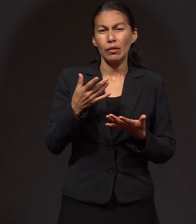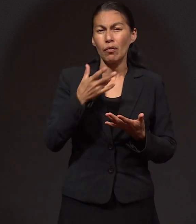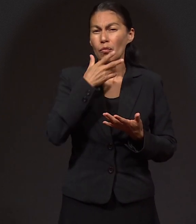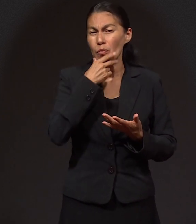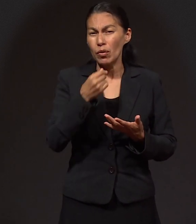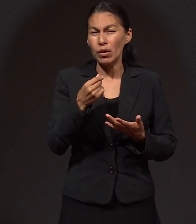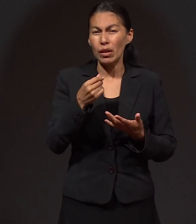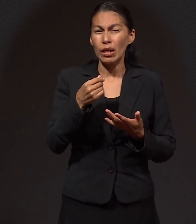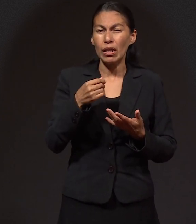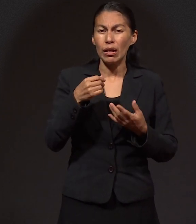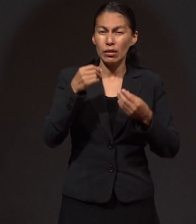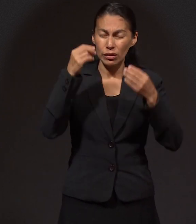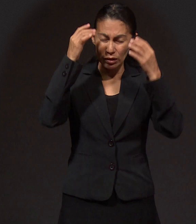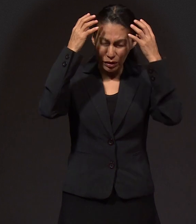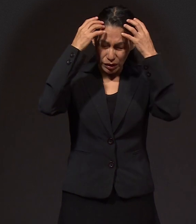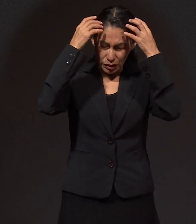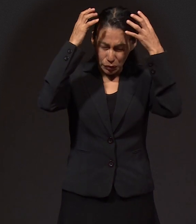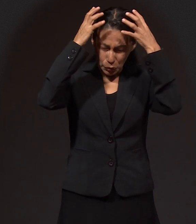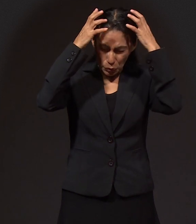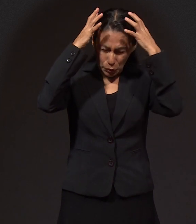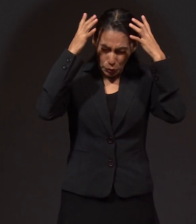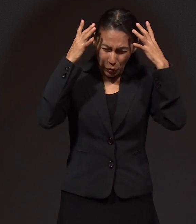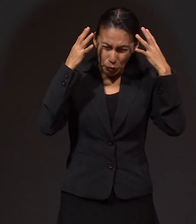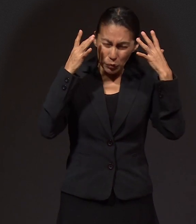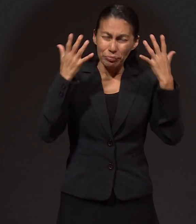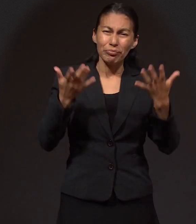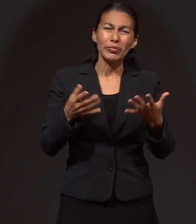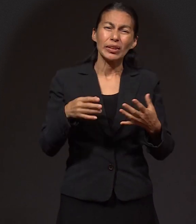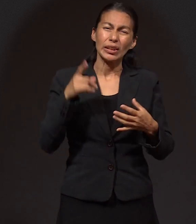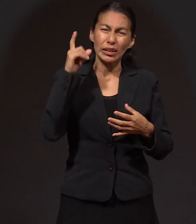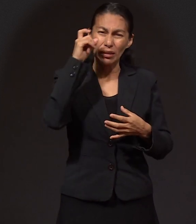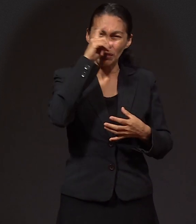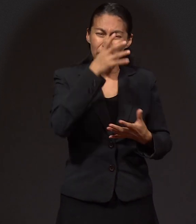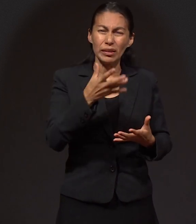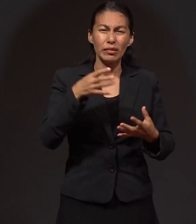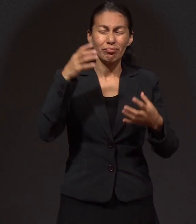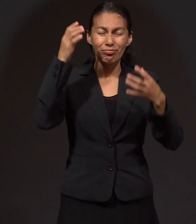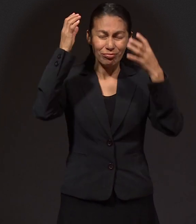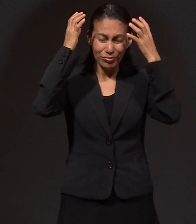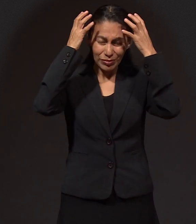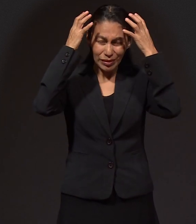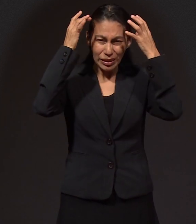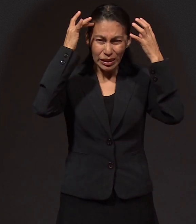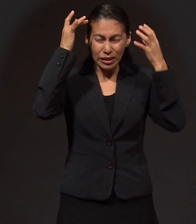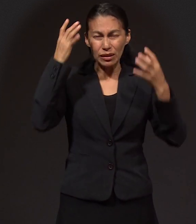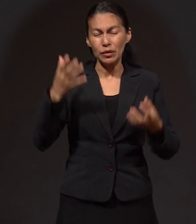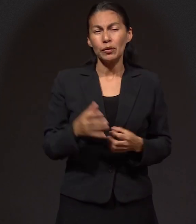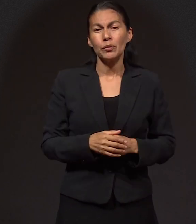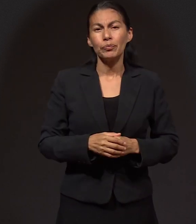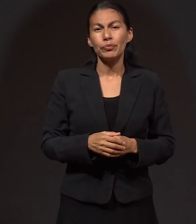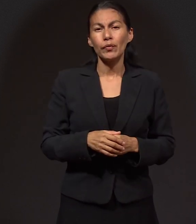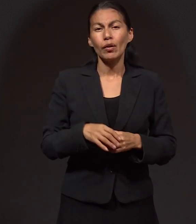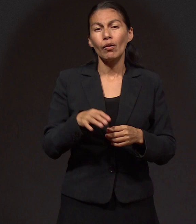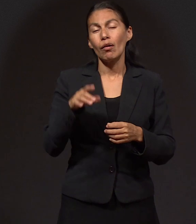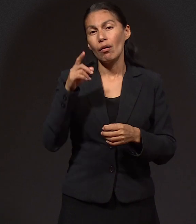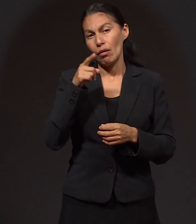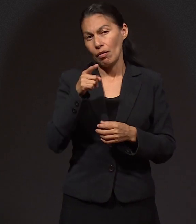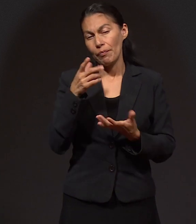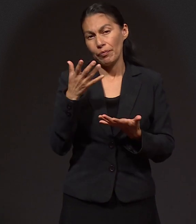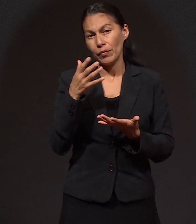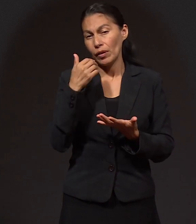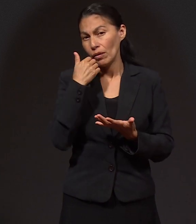Está en UCI, sufrió un derrame cerebral. Sí, unidad de cuidados intensivos.